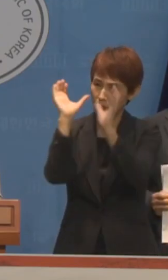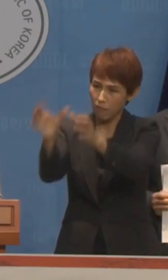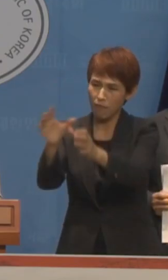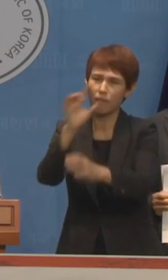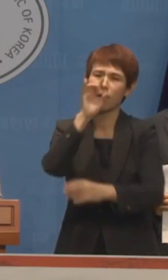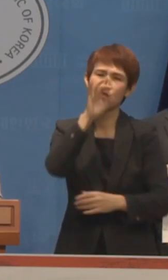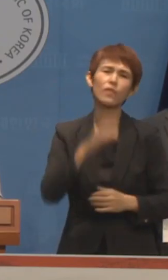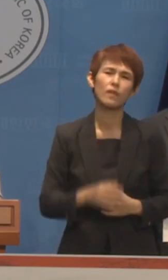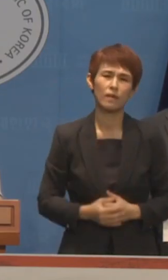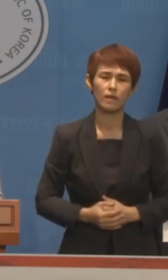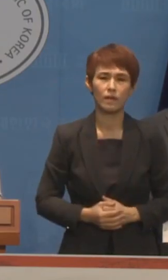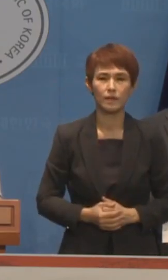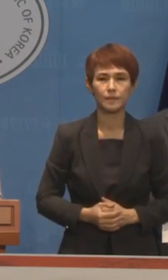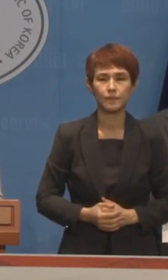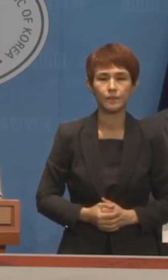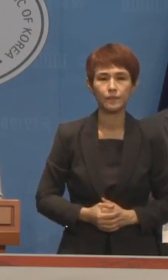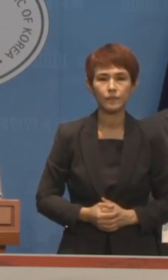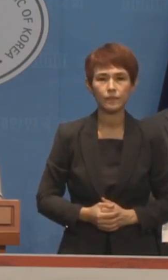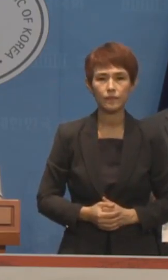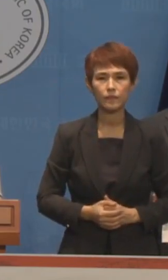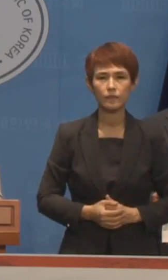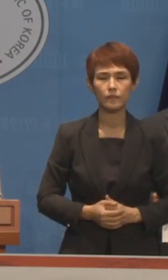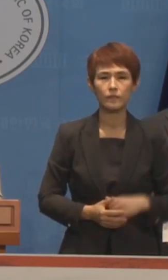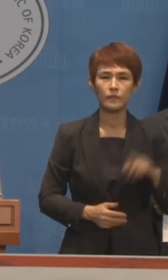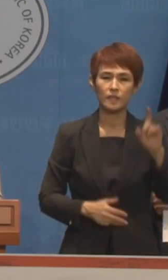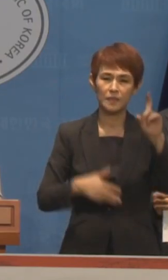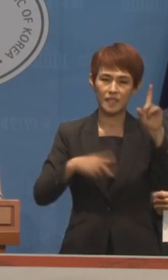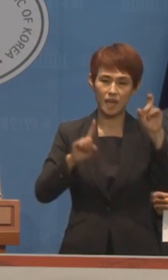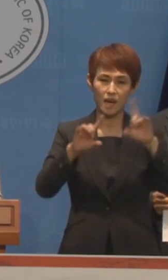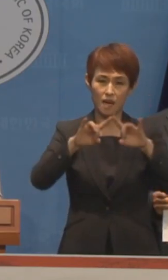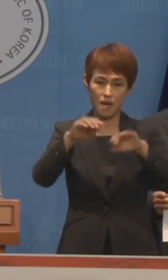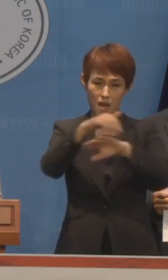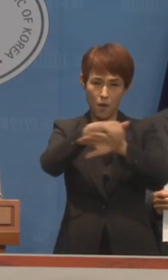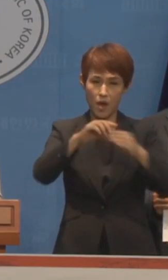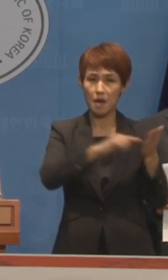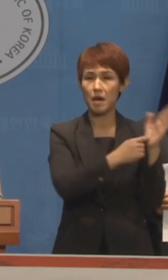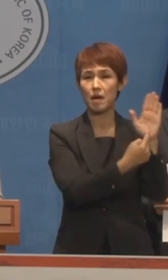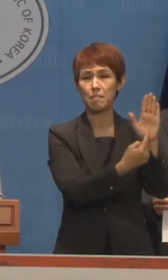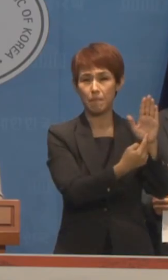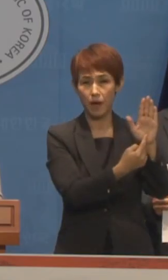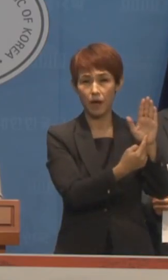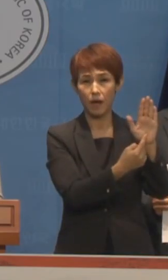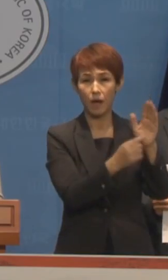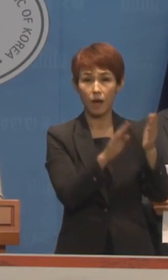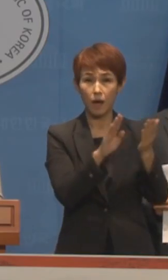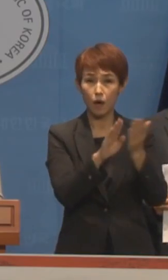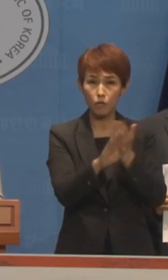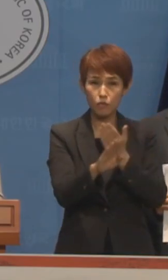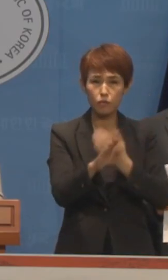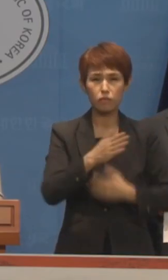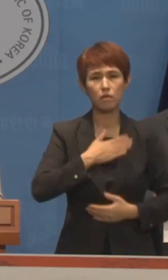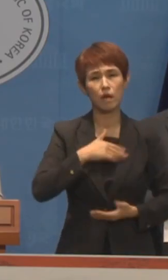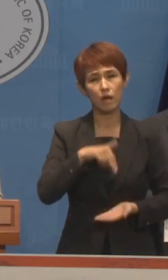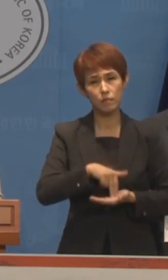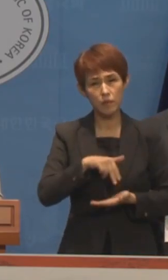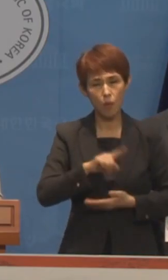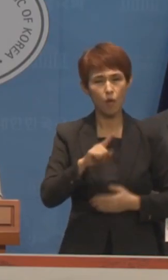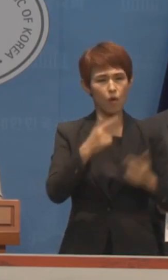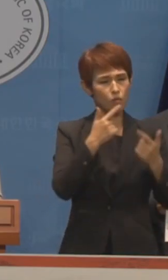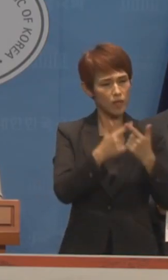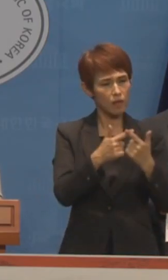때문입니다. 하지만 11차 정기본 실무안이 발표되고 나서 저는 내내 부산에